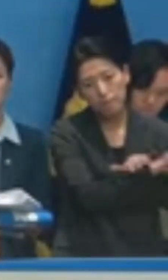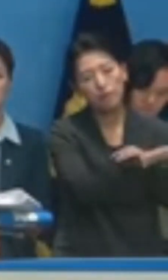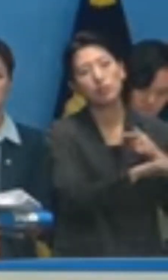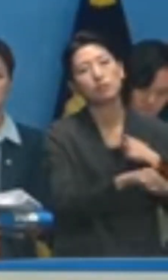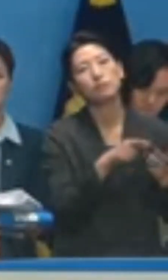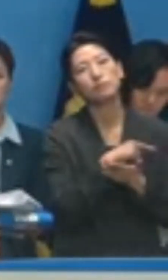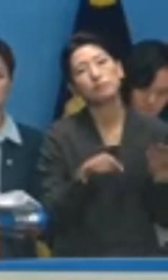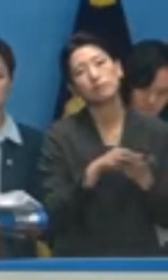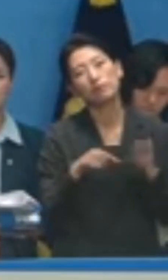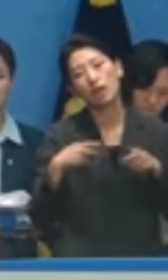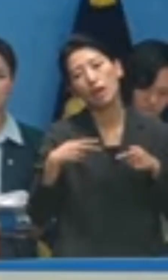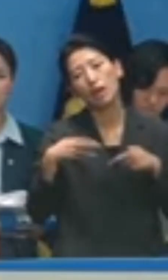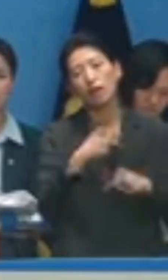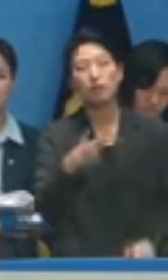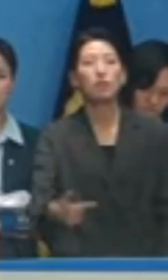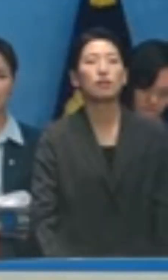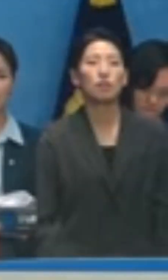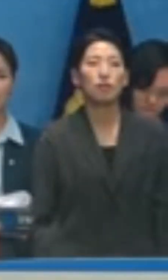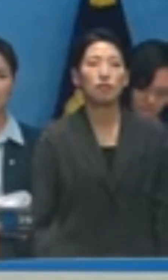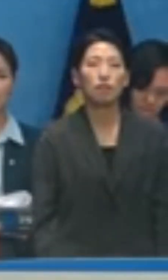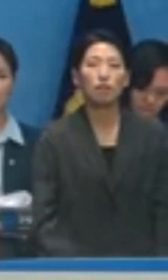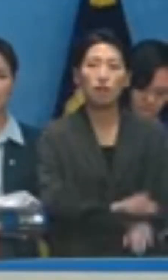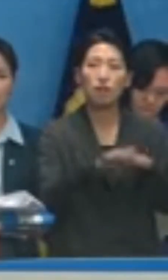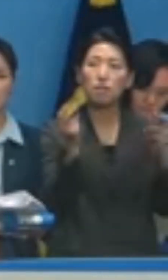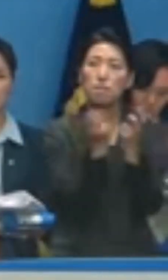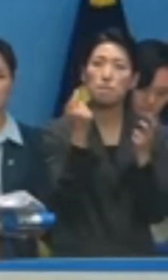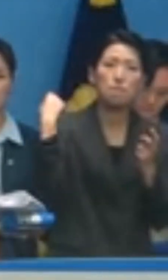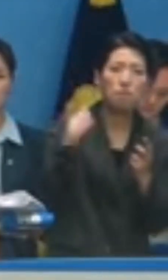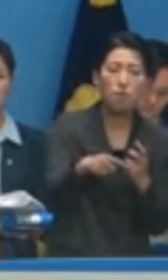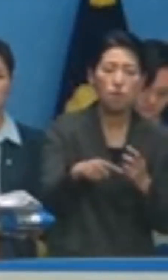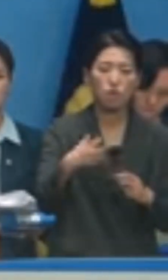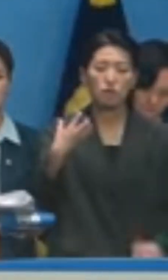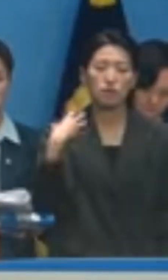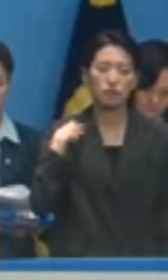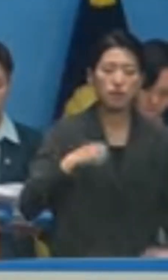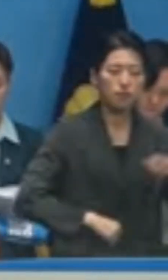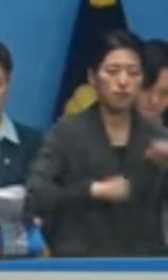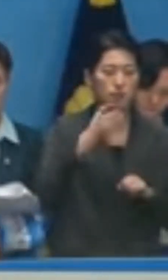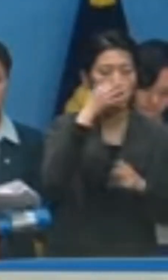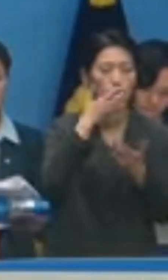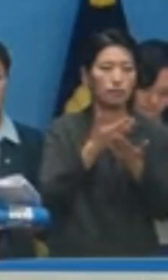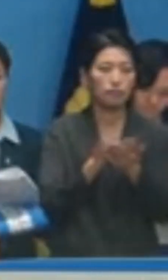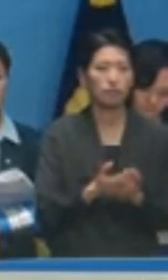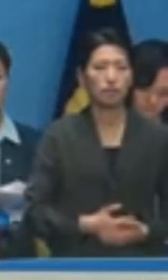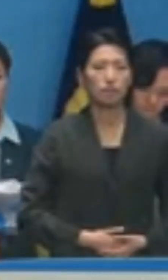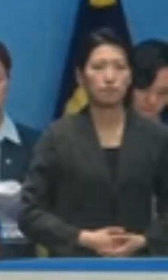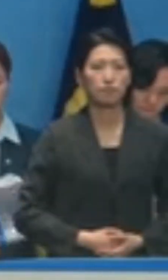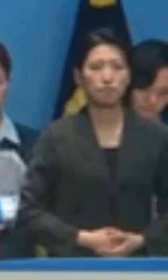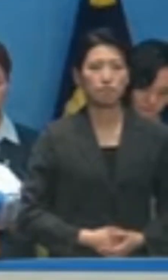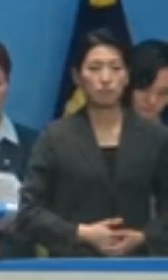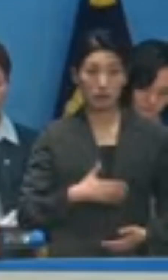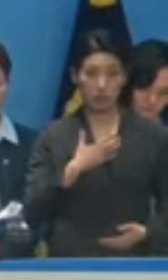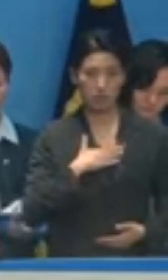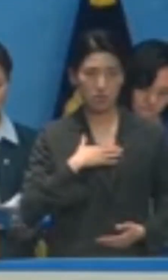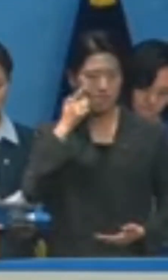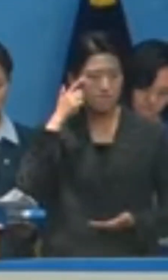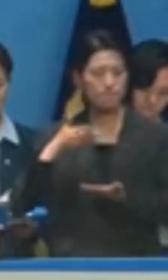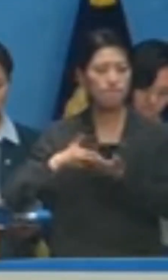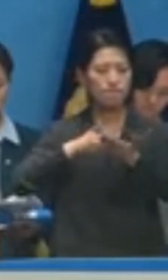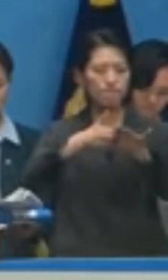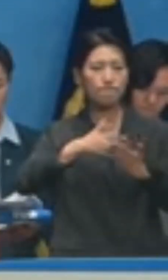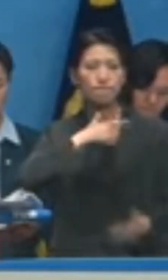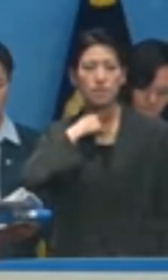피해를 입고 있으며 이에 대한 명확한 해결책과 책임있는 조치를 요구합니다. 다음은 저희의